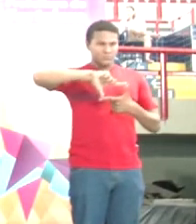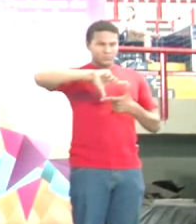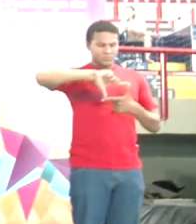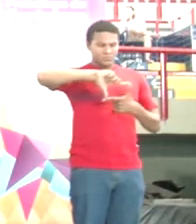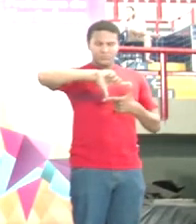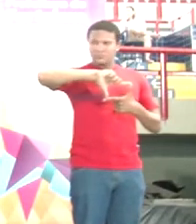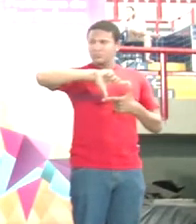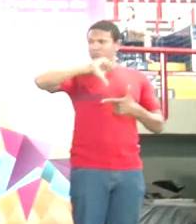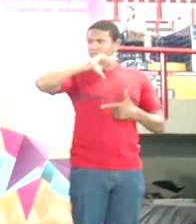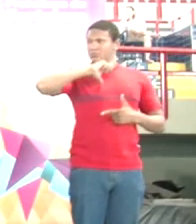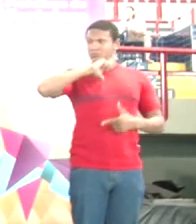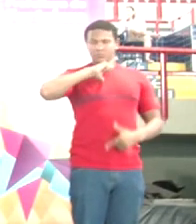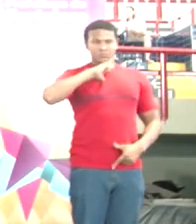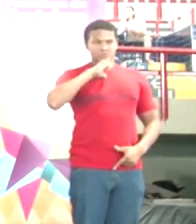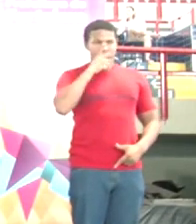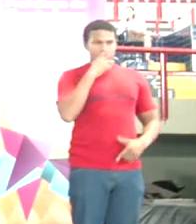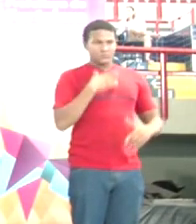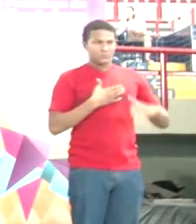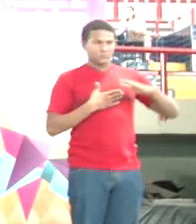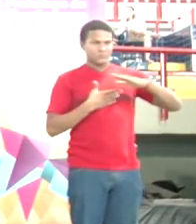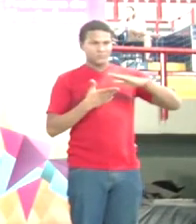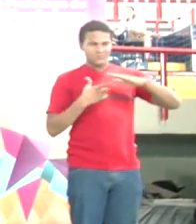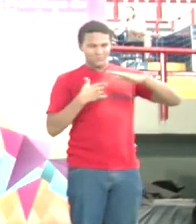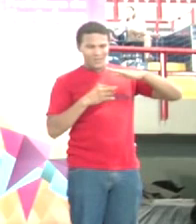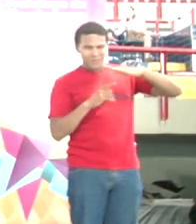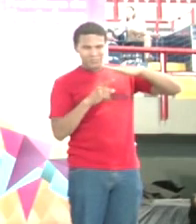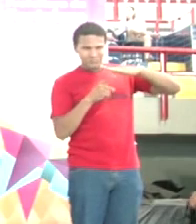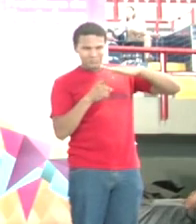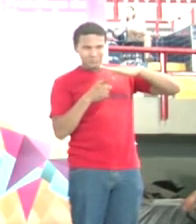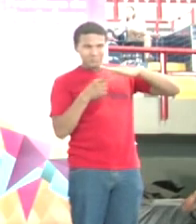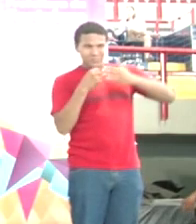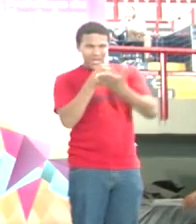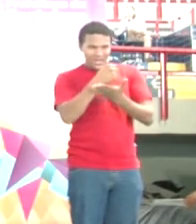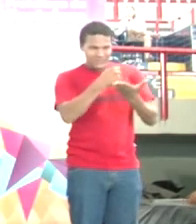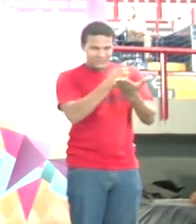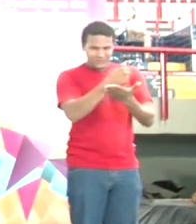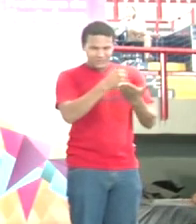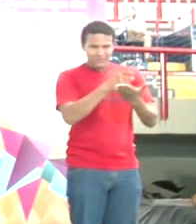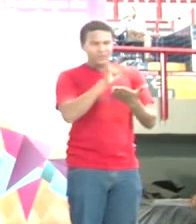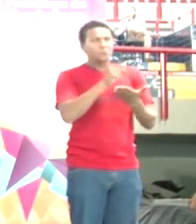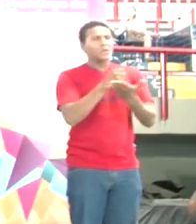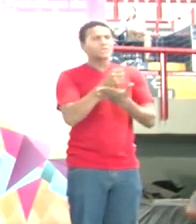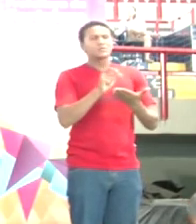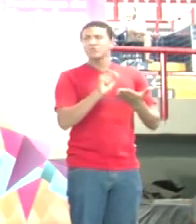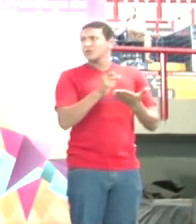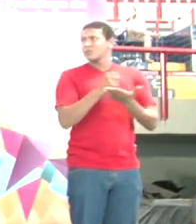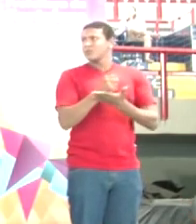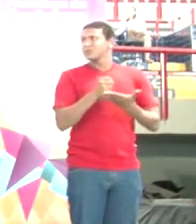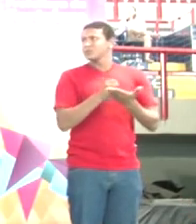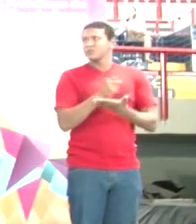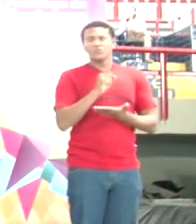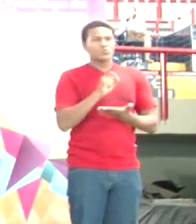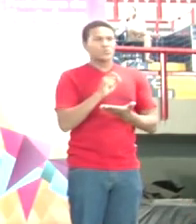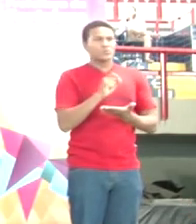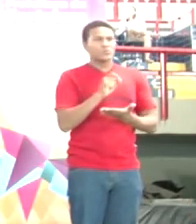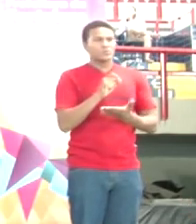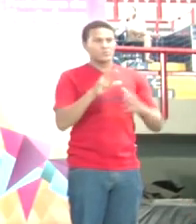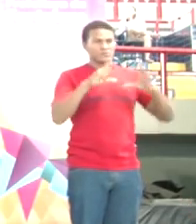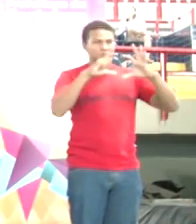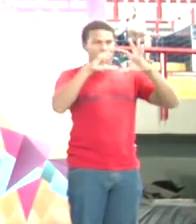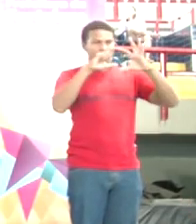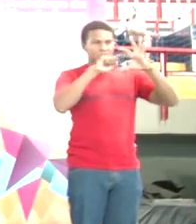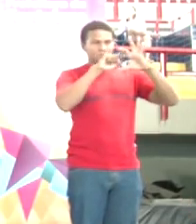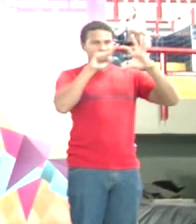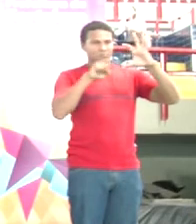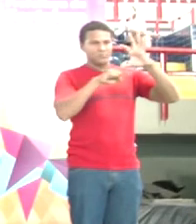cilindro, na verdade, são duas bases. Essa base aqui, ó, que figura é a base? Um círculo.